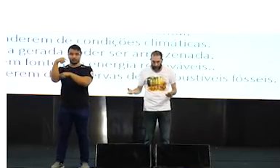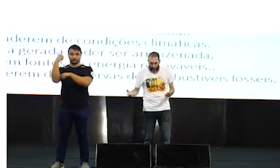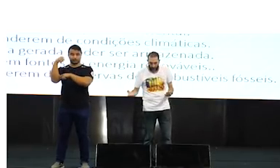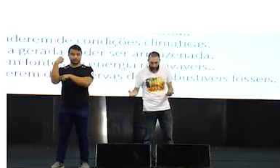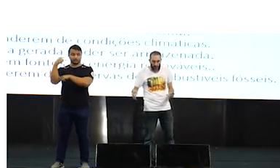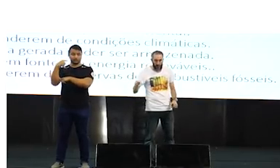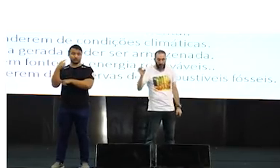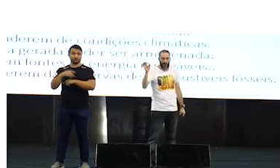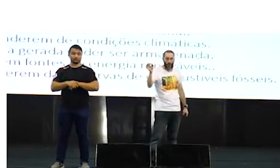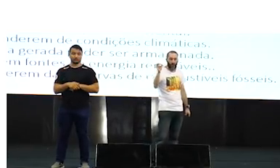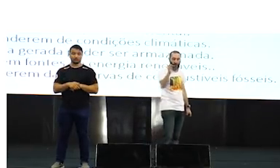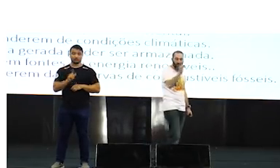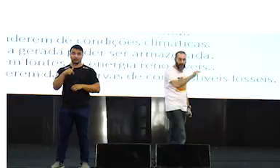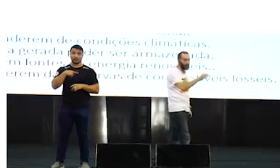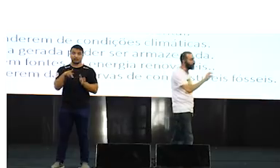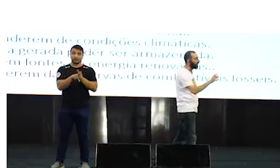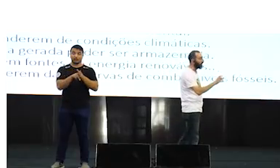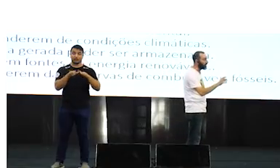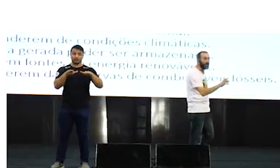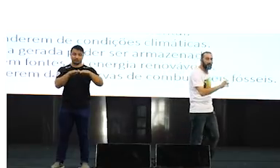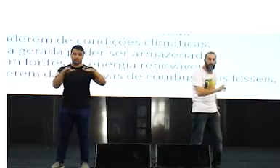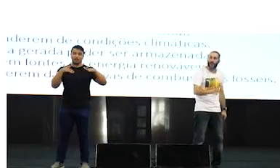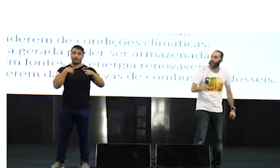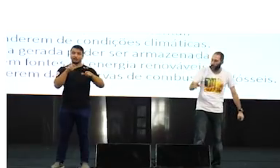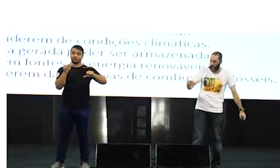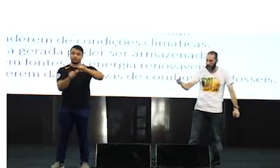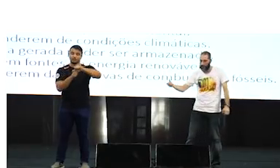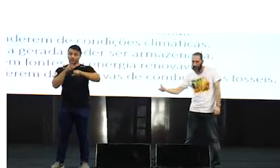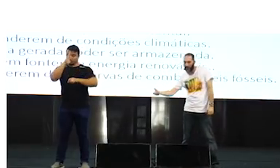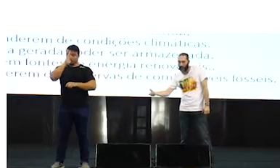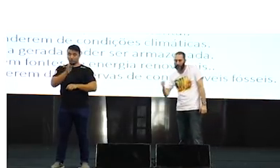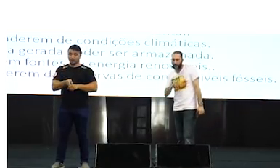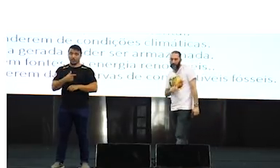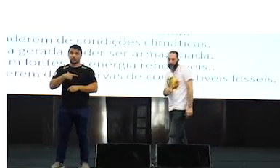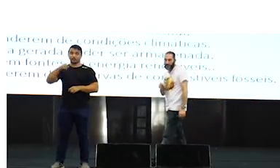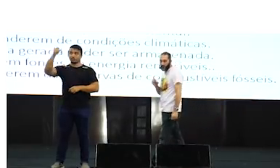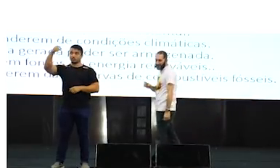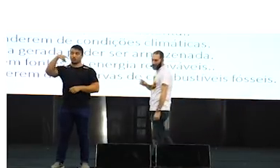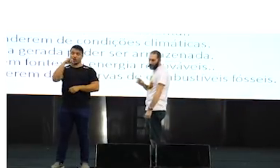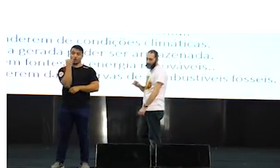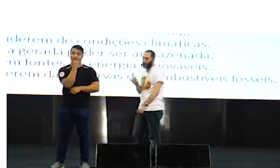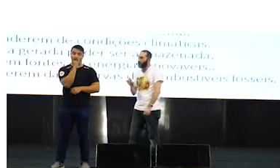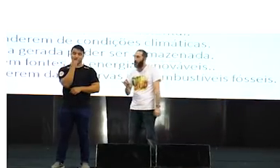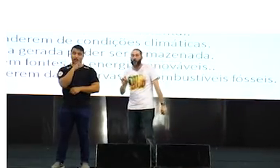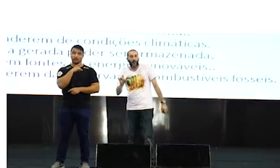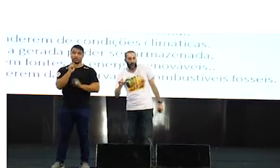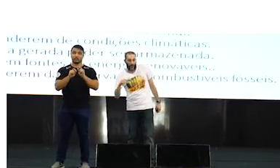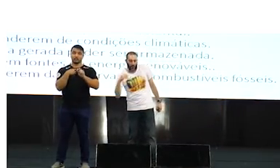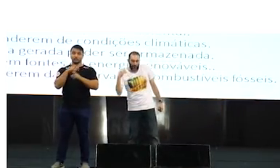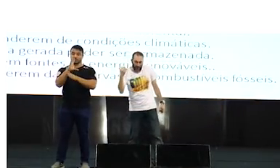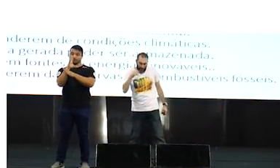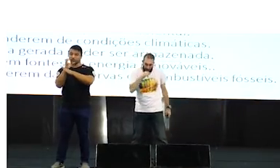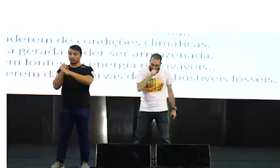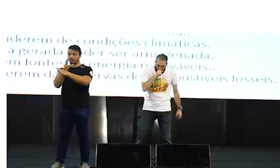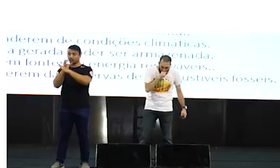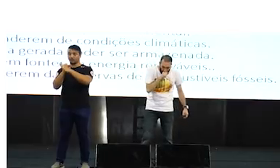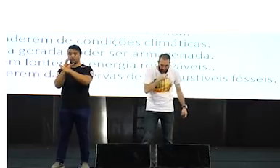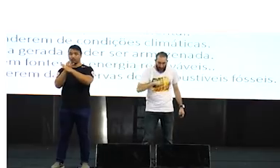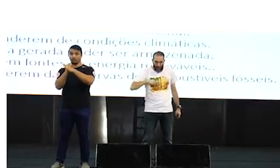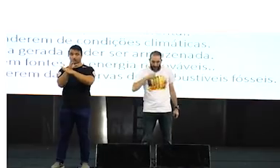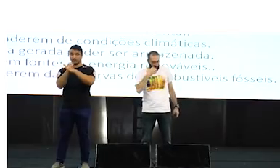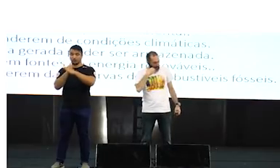vento. Na conversão direta solar elétrica, são células